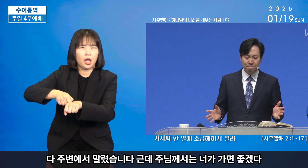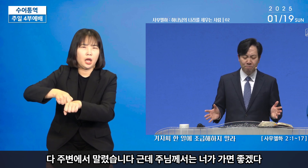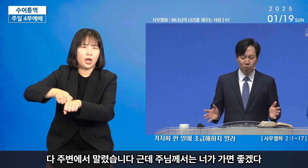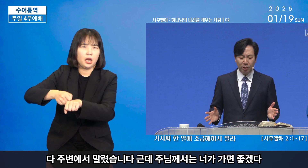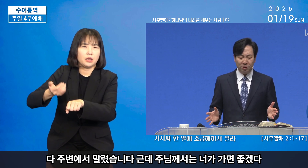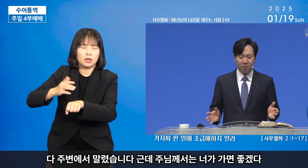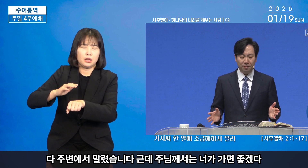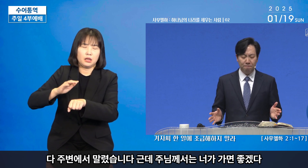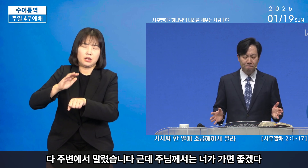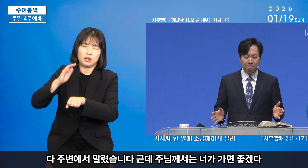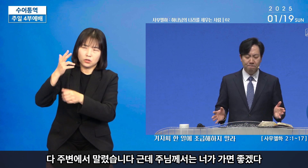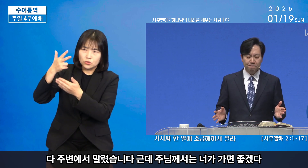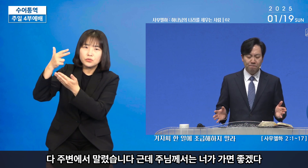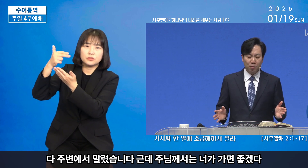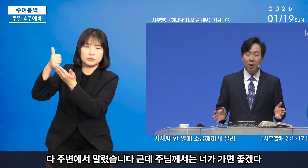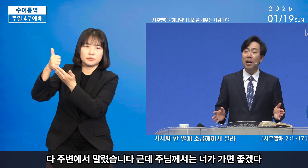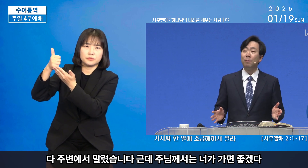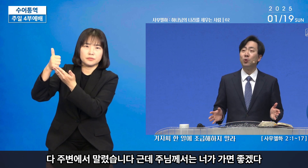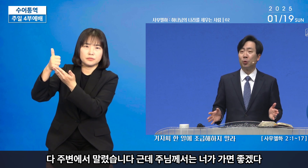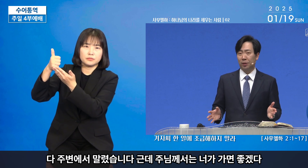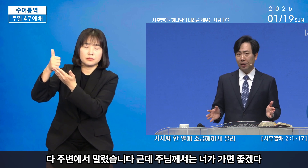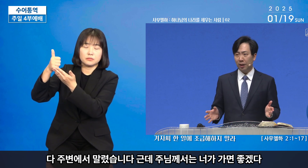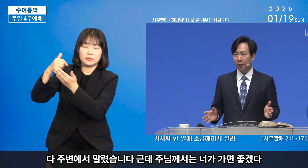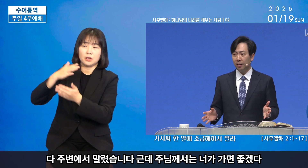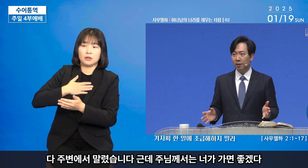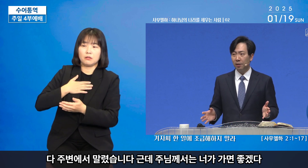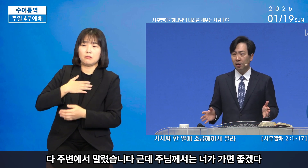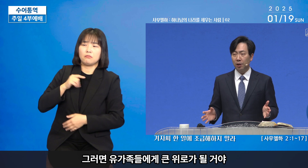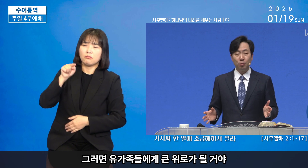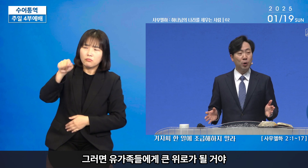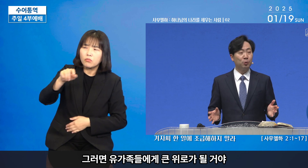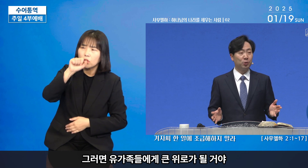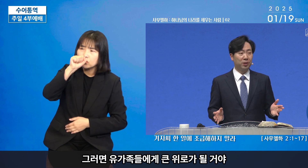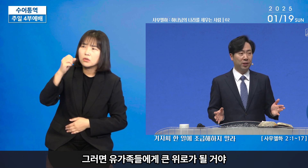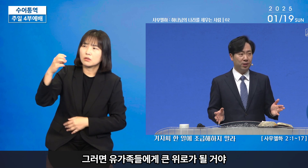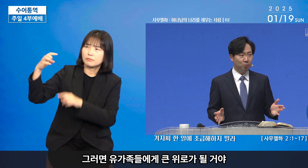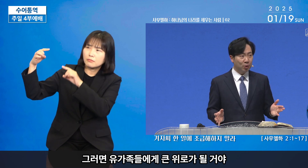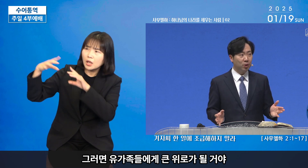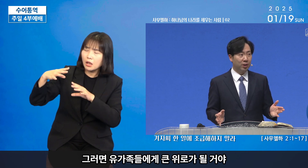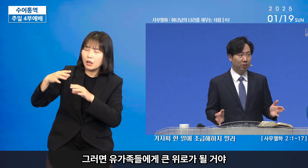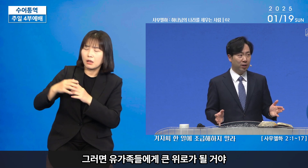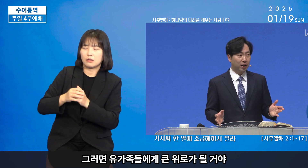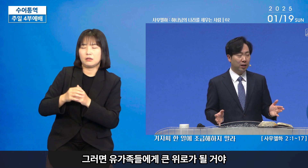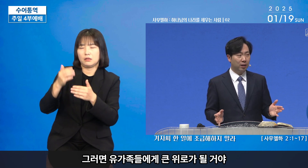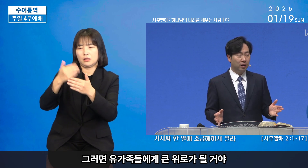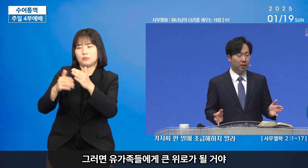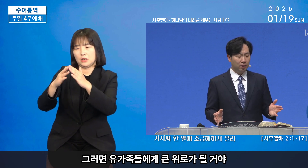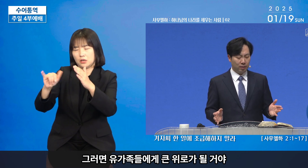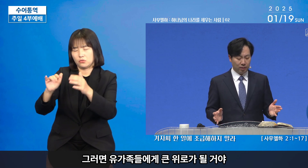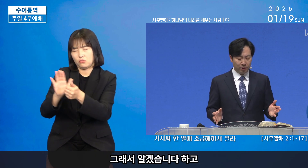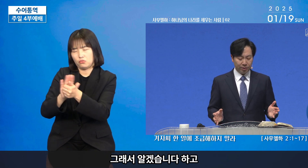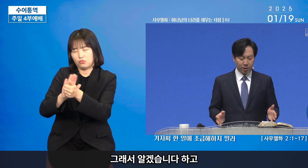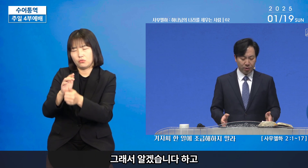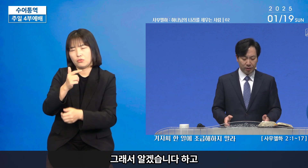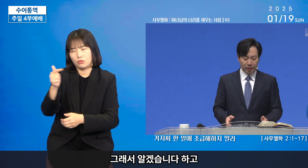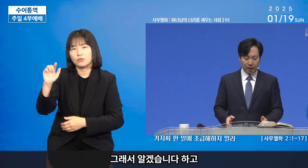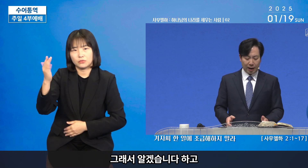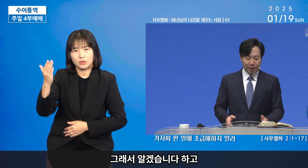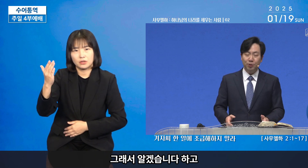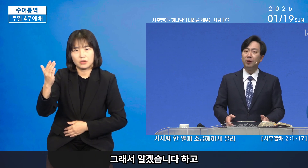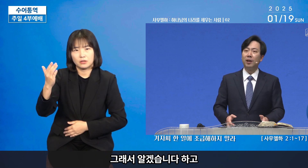근데 주님께서는 너가 가면 좋겠다. 그럼 유가족들에게 큰 위로가 될 거야.